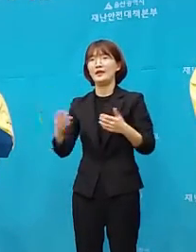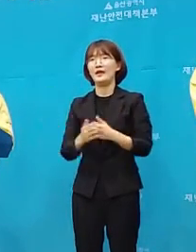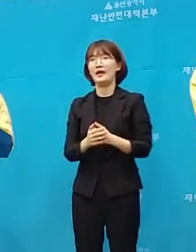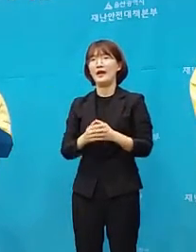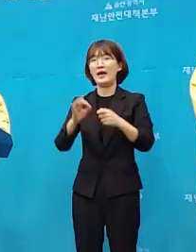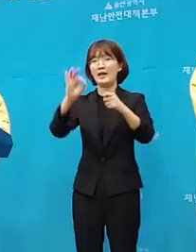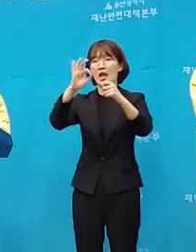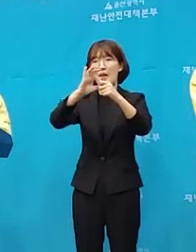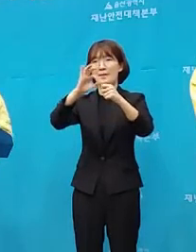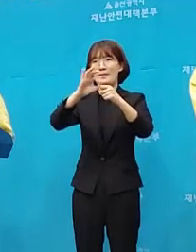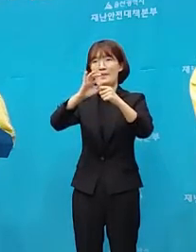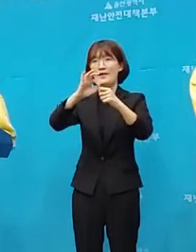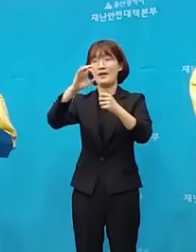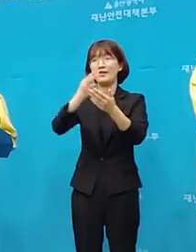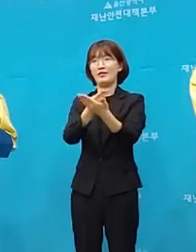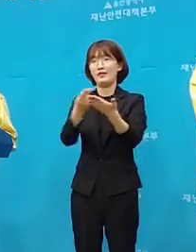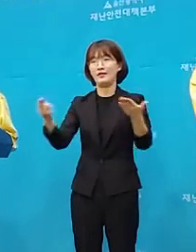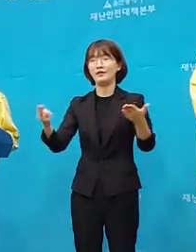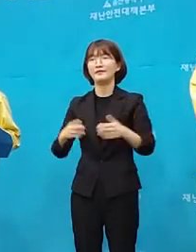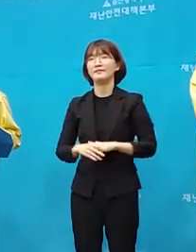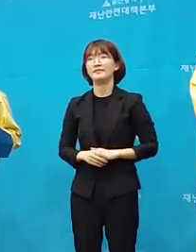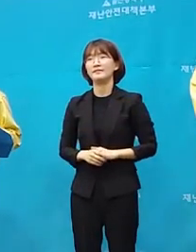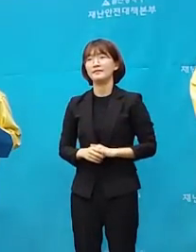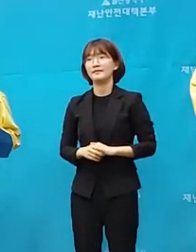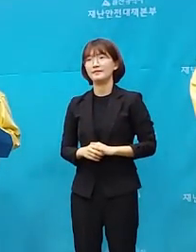10번째 퇴원자입니다.